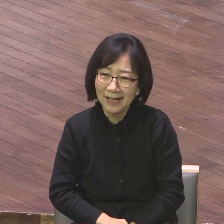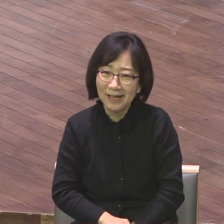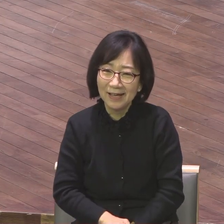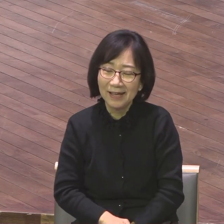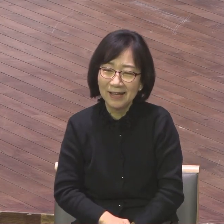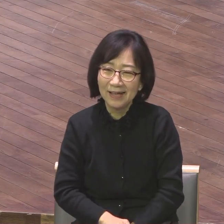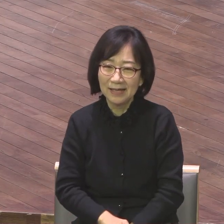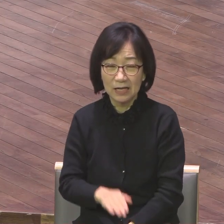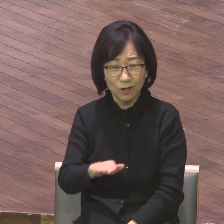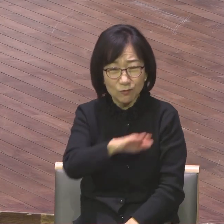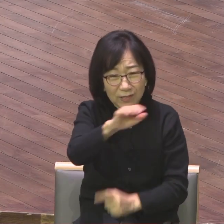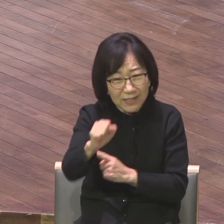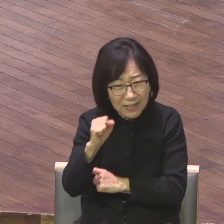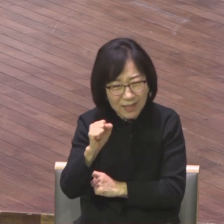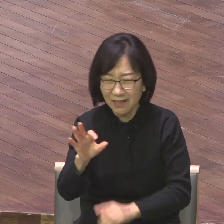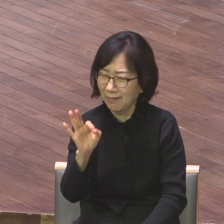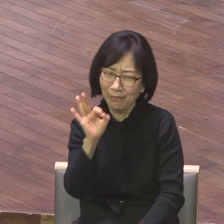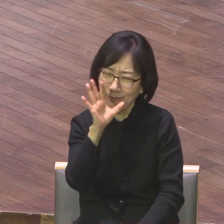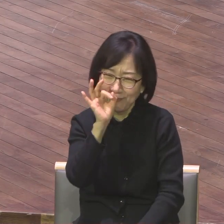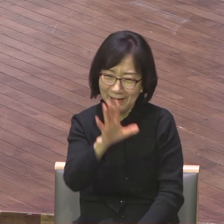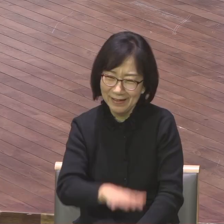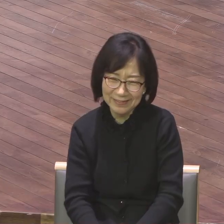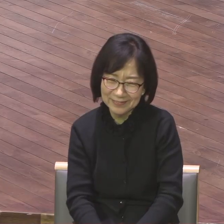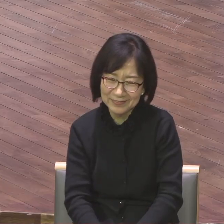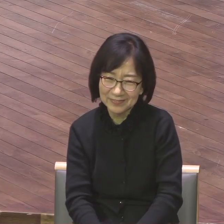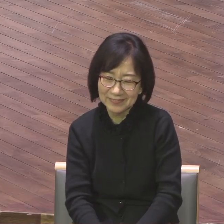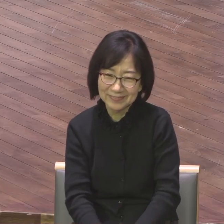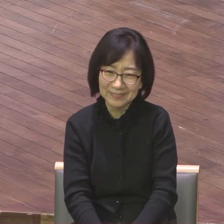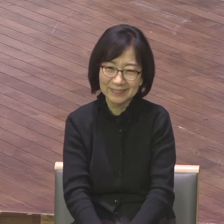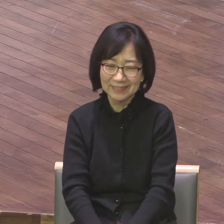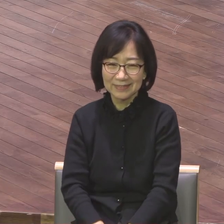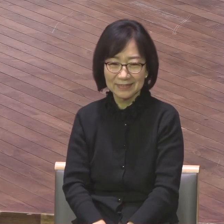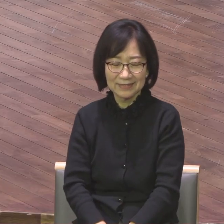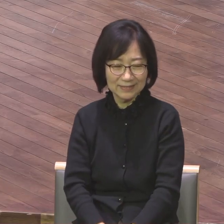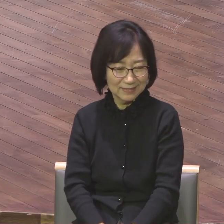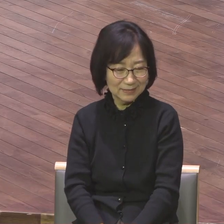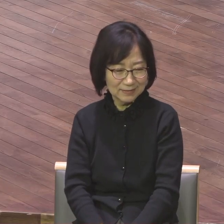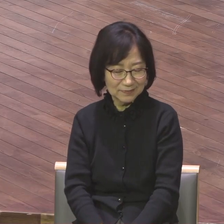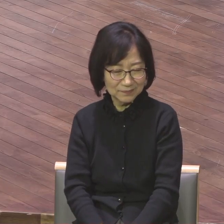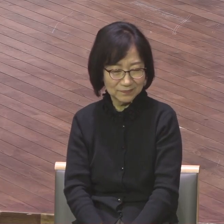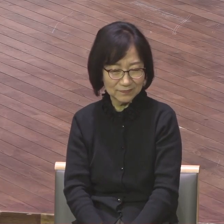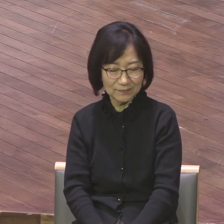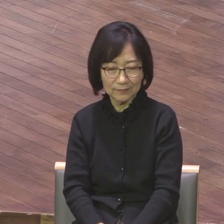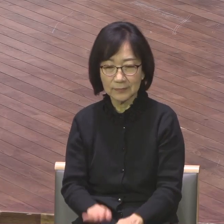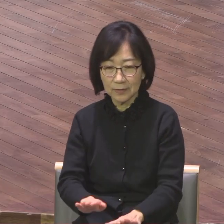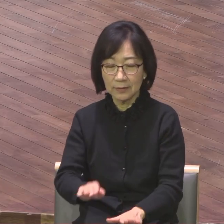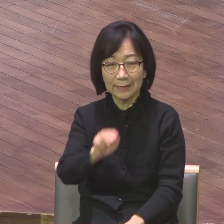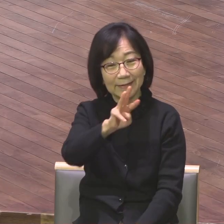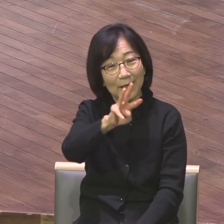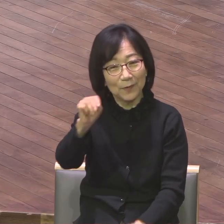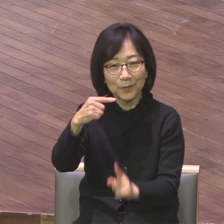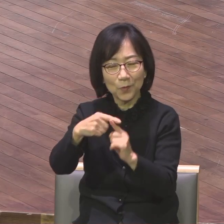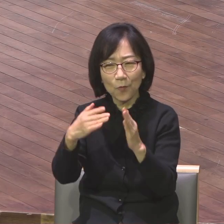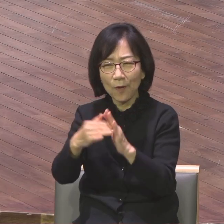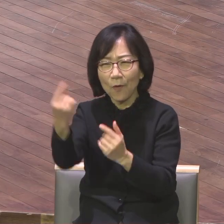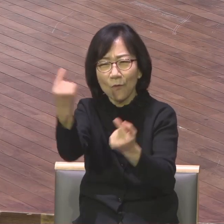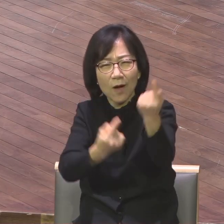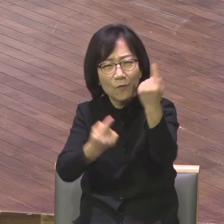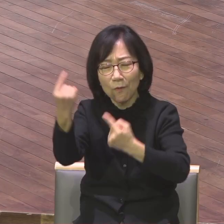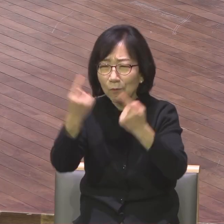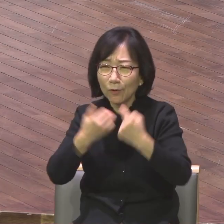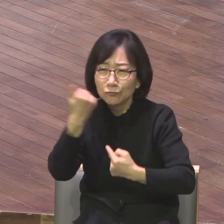우리 인격으로 안 됩니다. 우리 그래서 예원교회에 누가 나오더라도